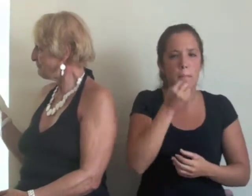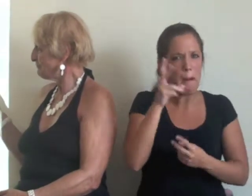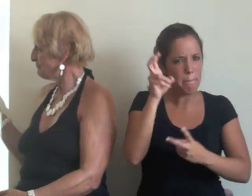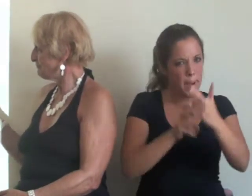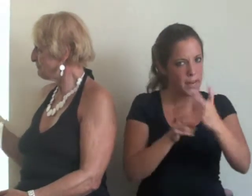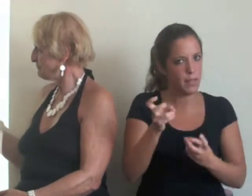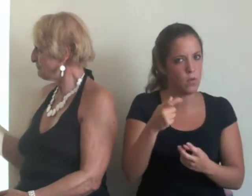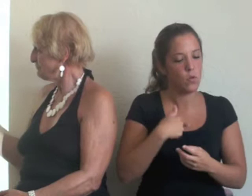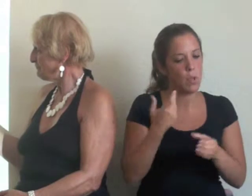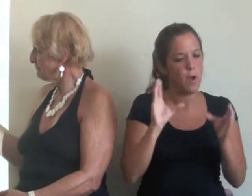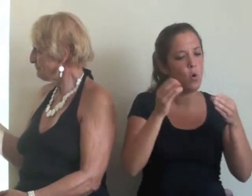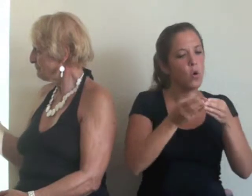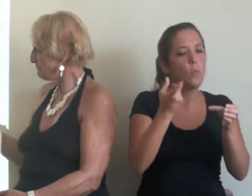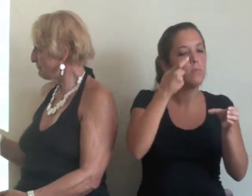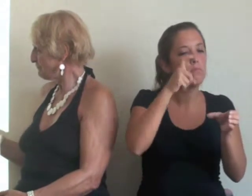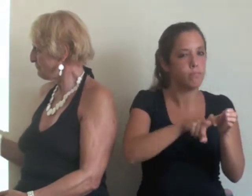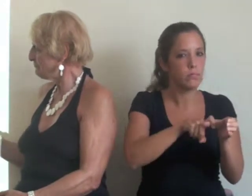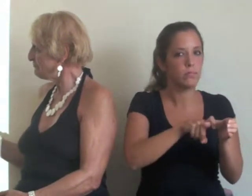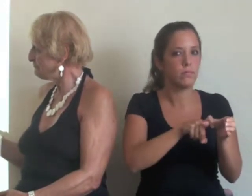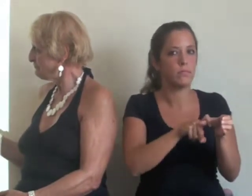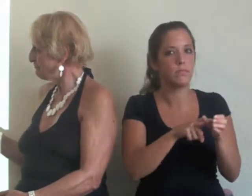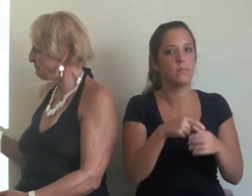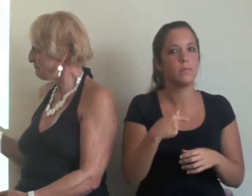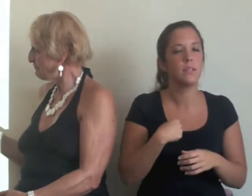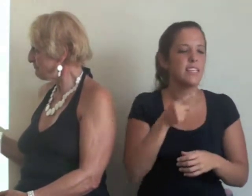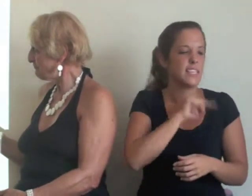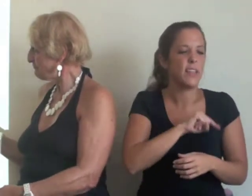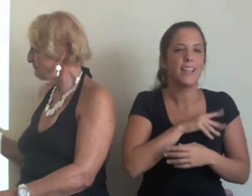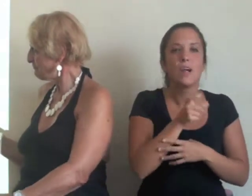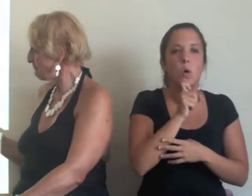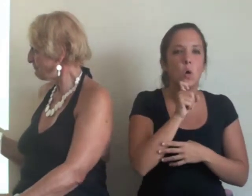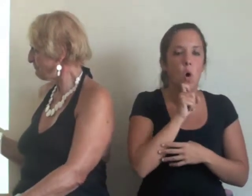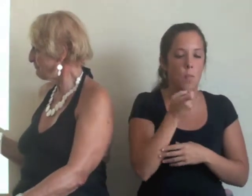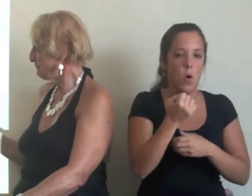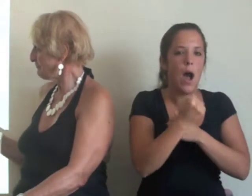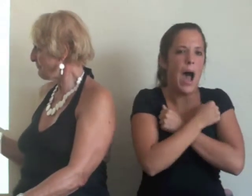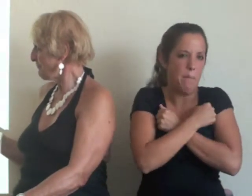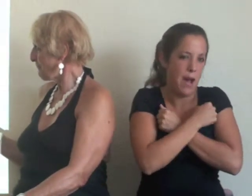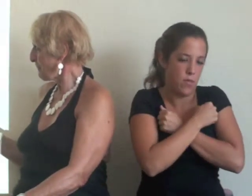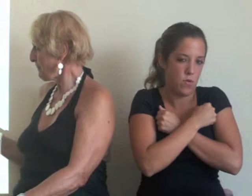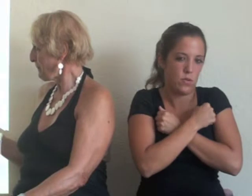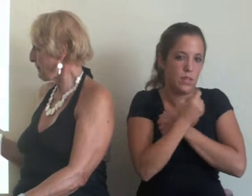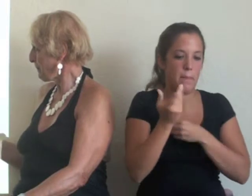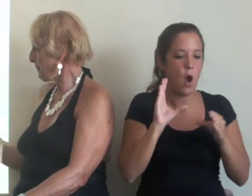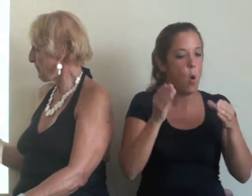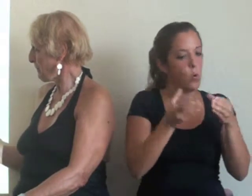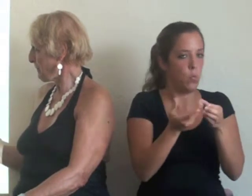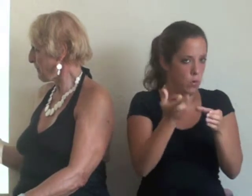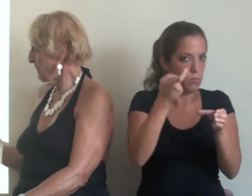parte de un grupo, soy uno. Manera de sentirse, amado,